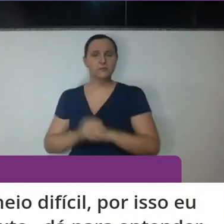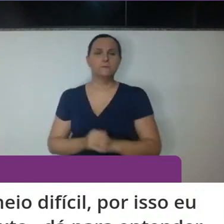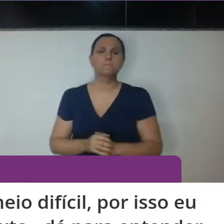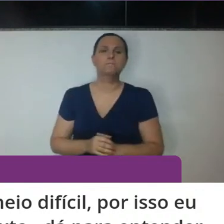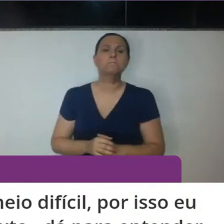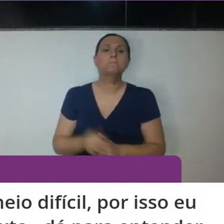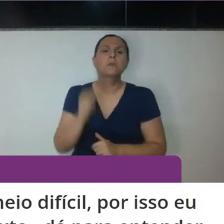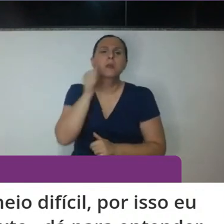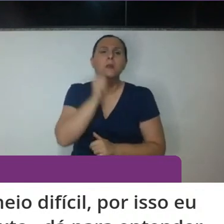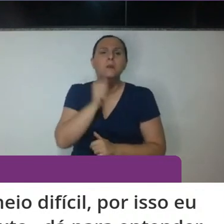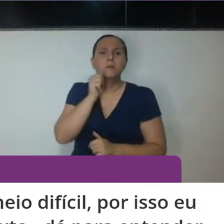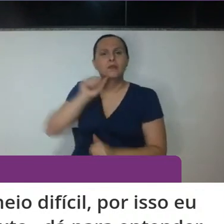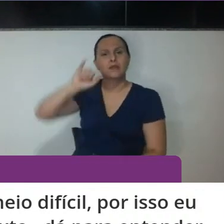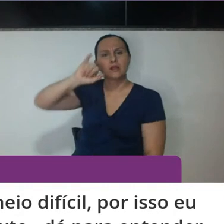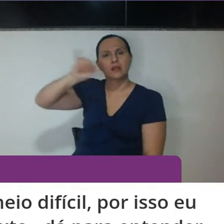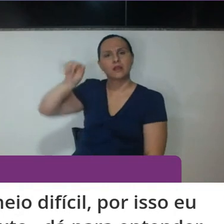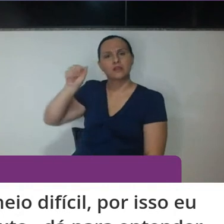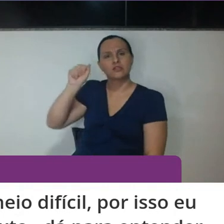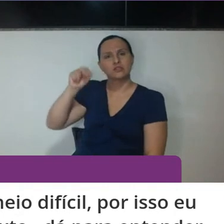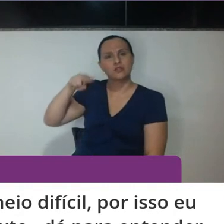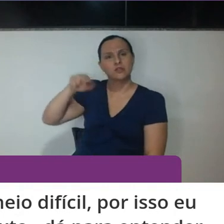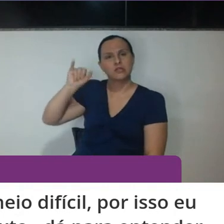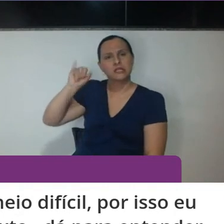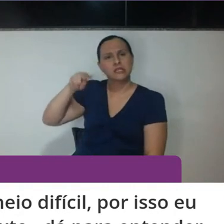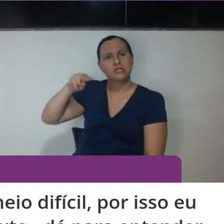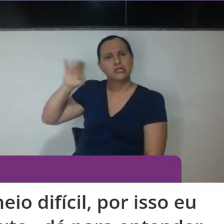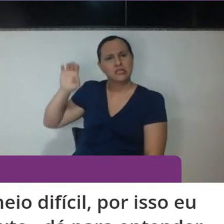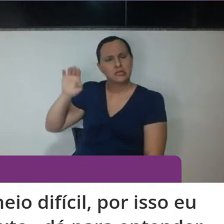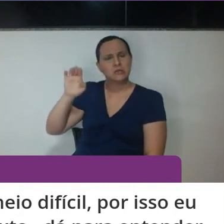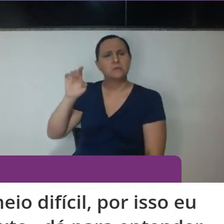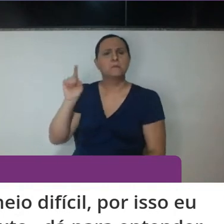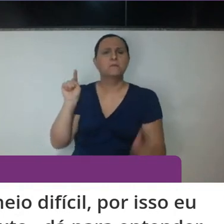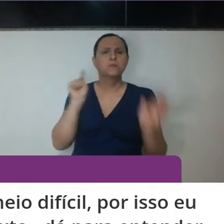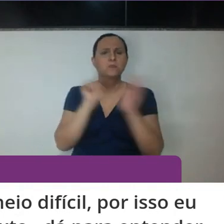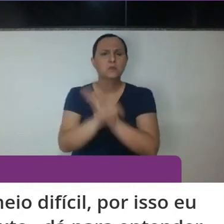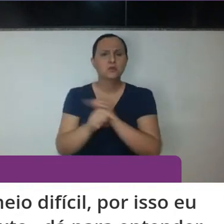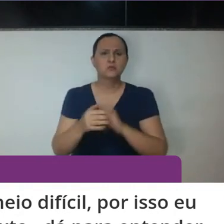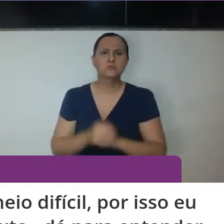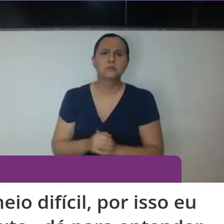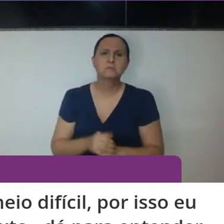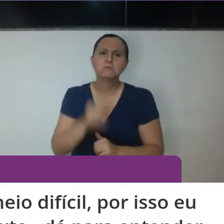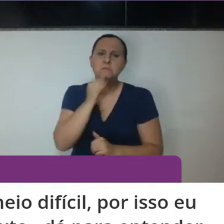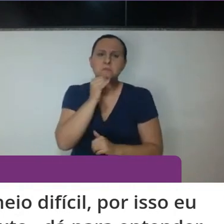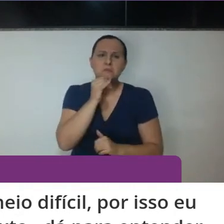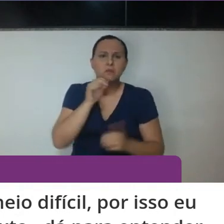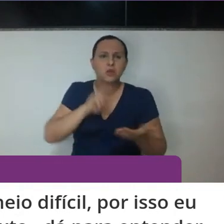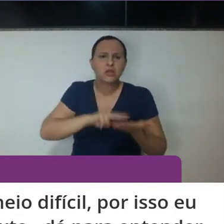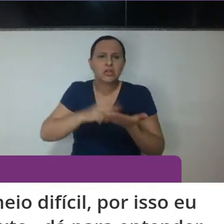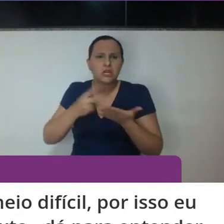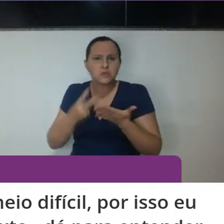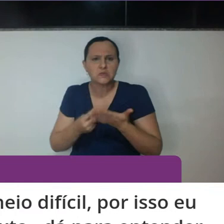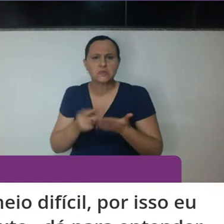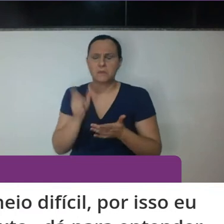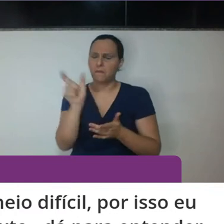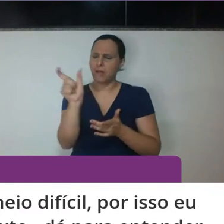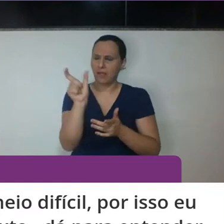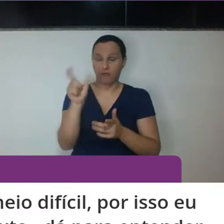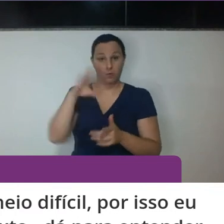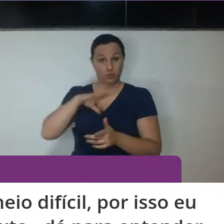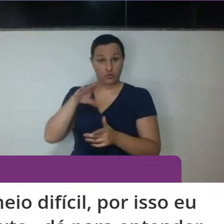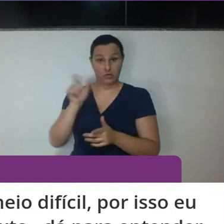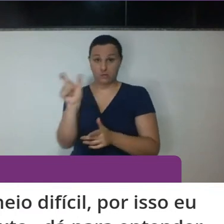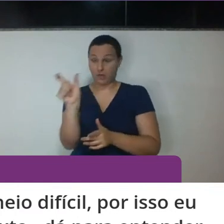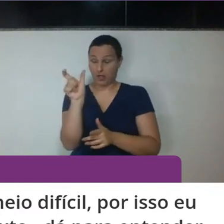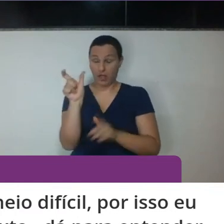mais o contexto, dá para entender claramente. Eu não sei o que significa uma palavra em português. Sim, quando o tradutor ele usa uma estratégia